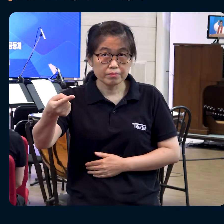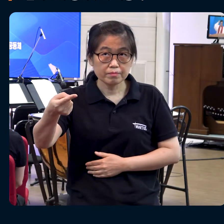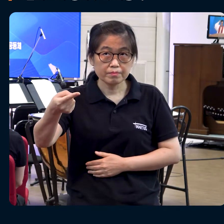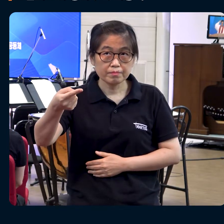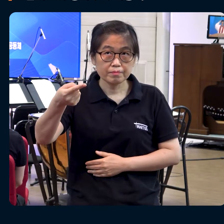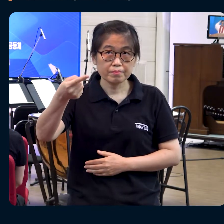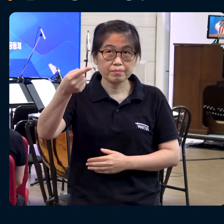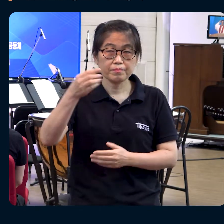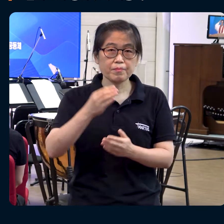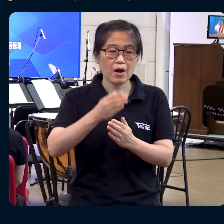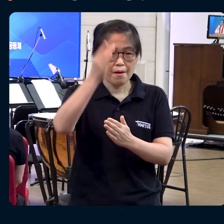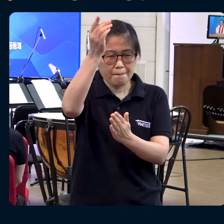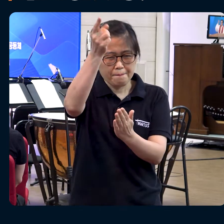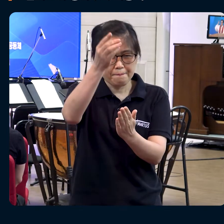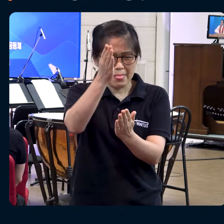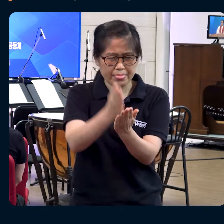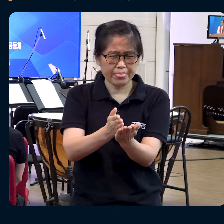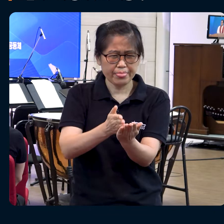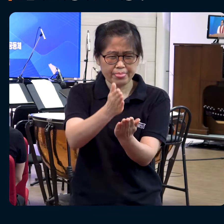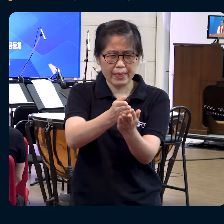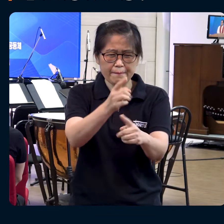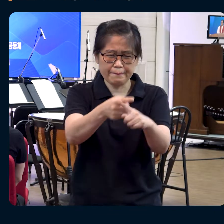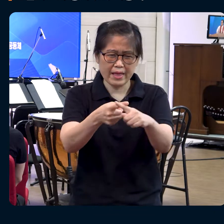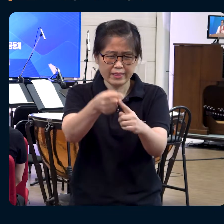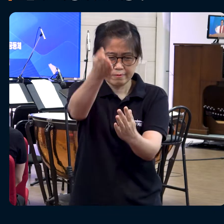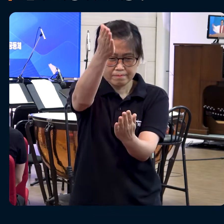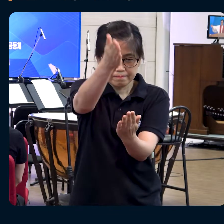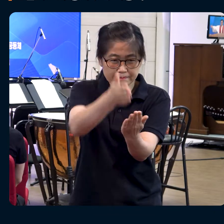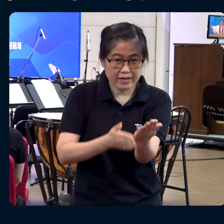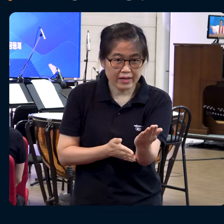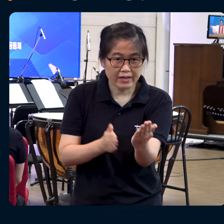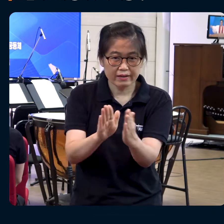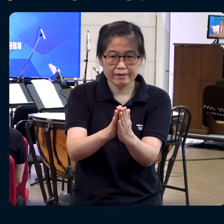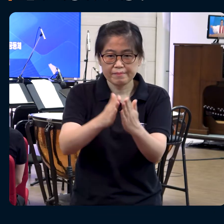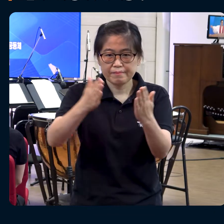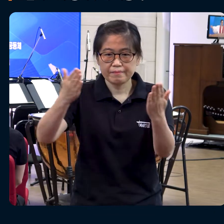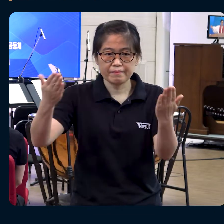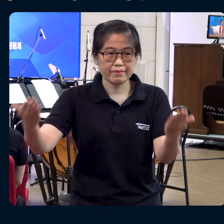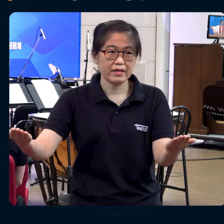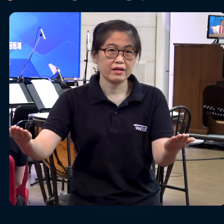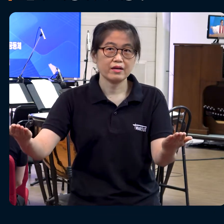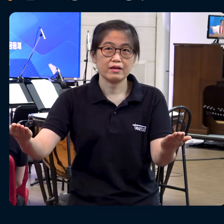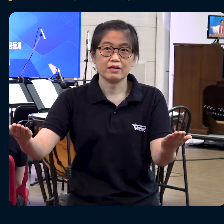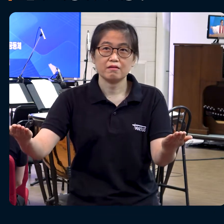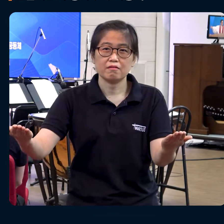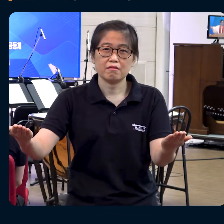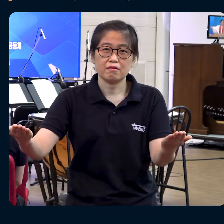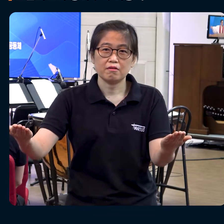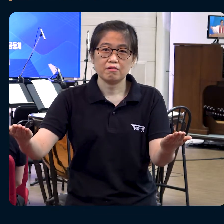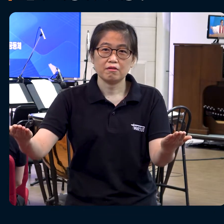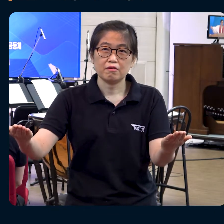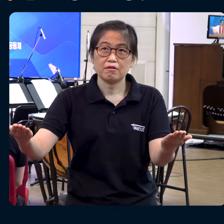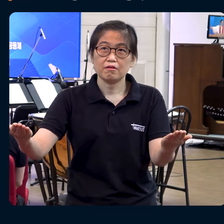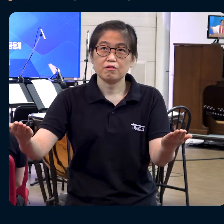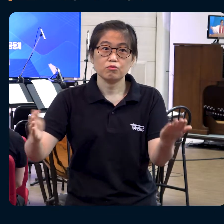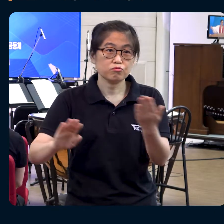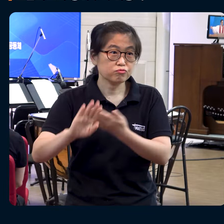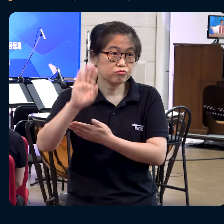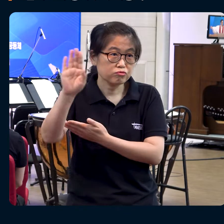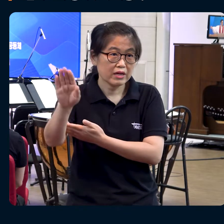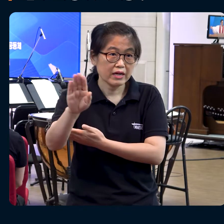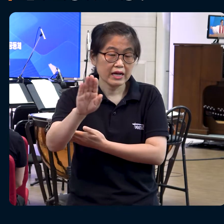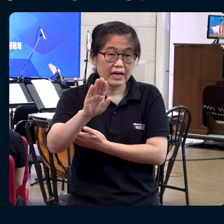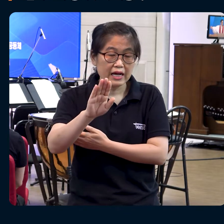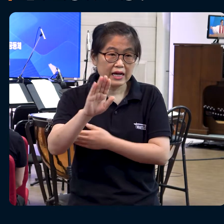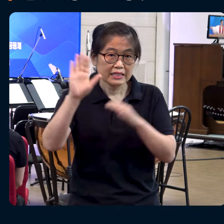다 반으로 쪼개라는 거예요. 그래서 벌려놓아라. 그리고